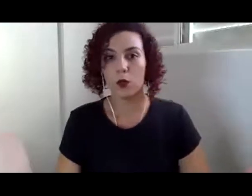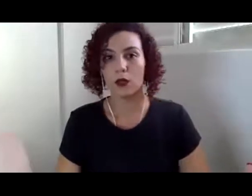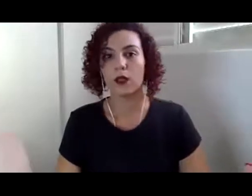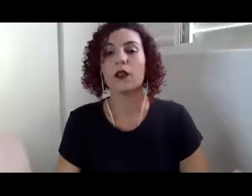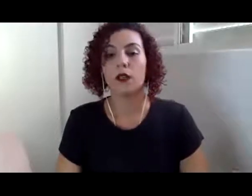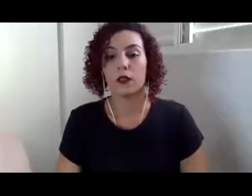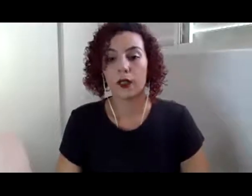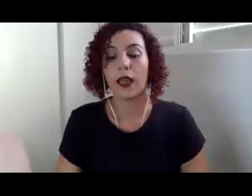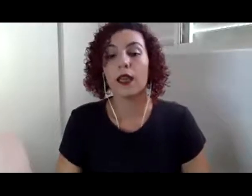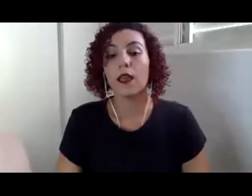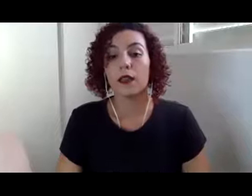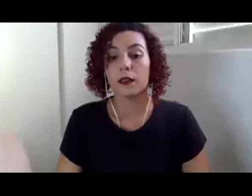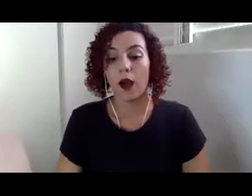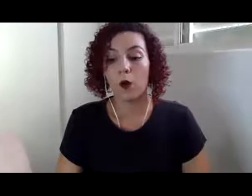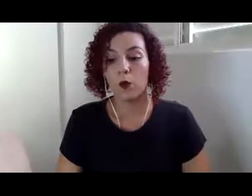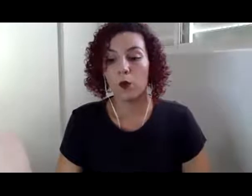pessoa surda, né?